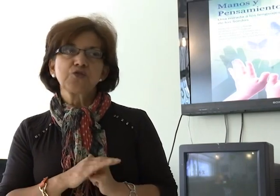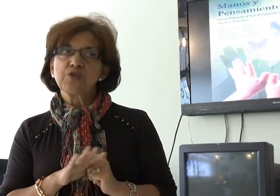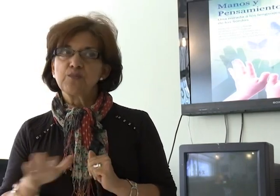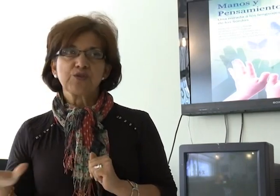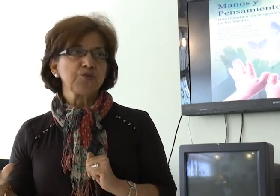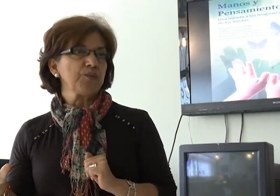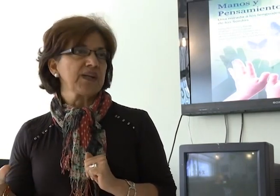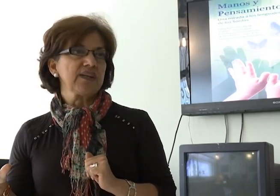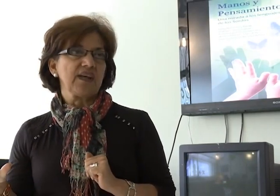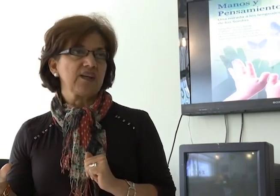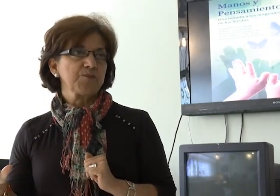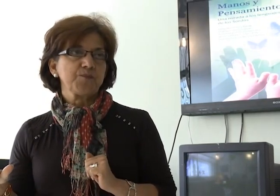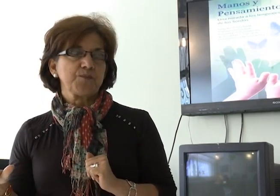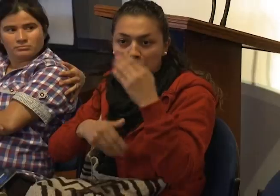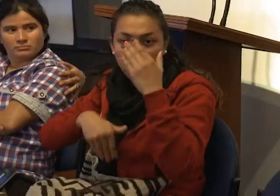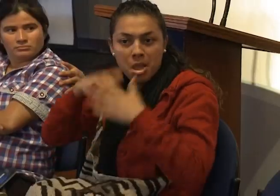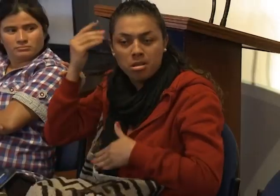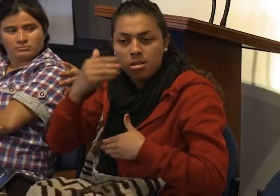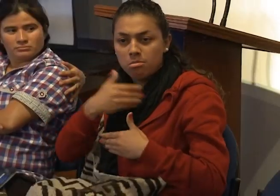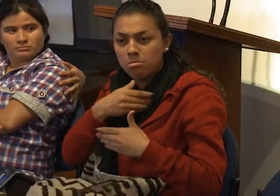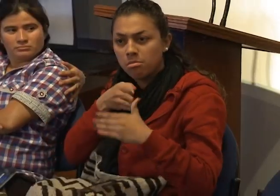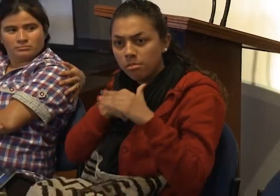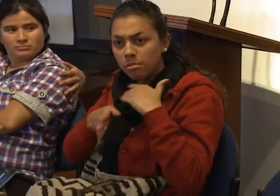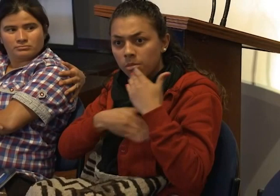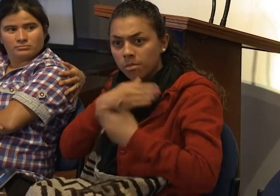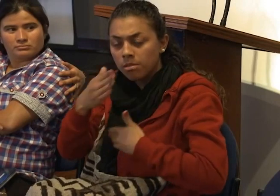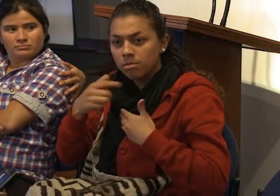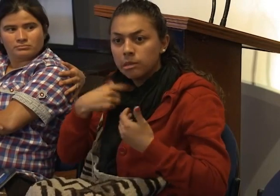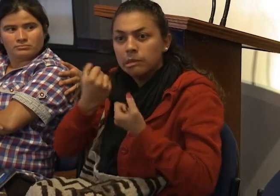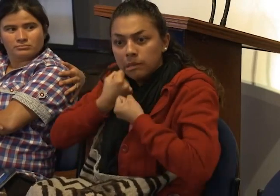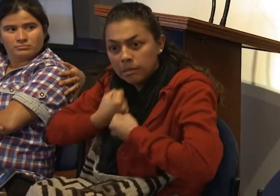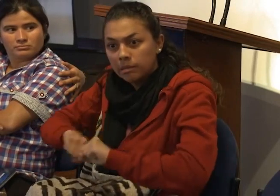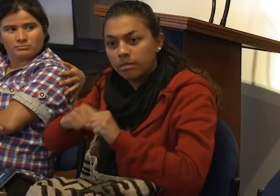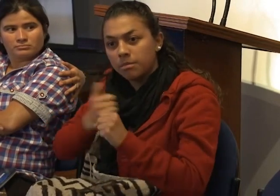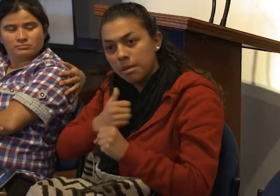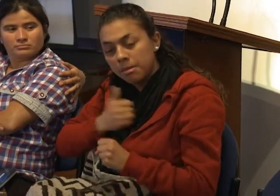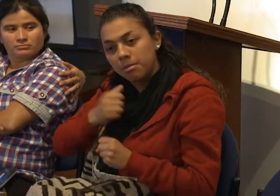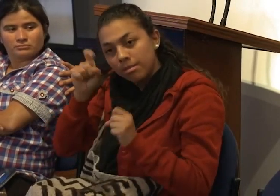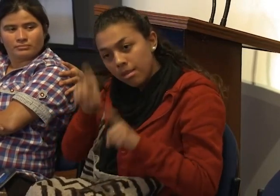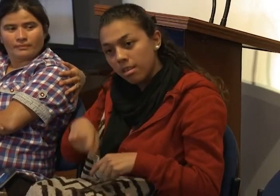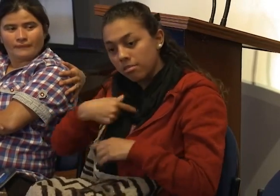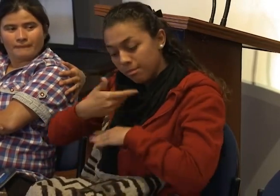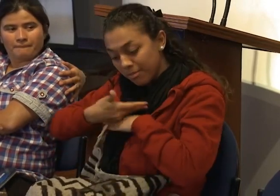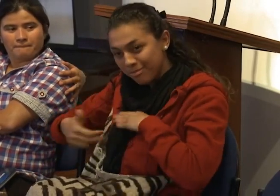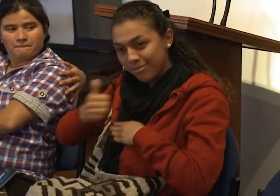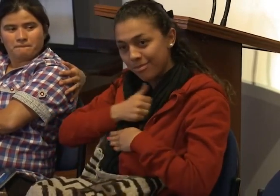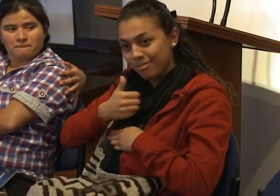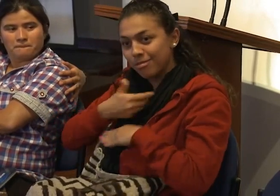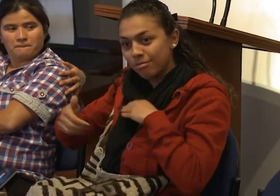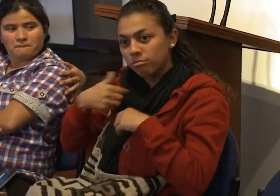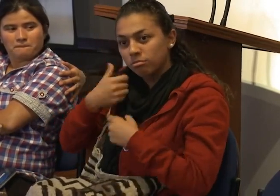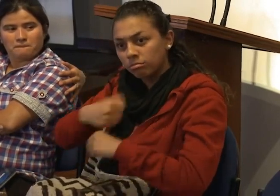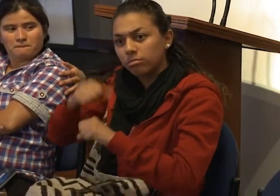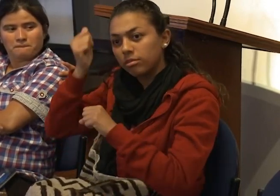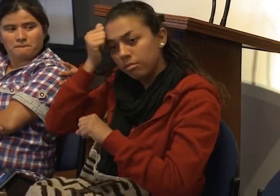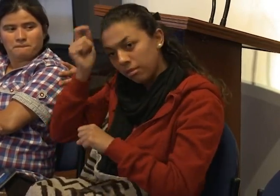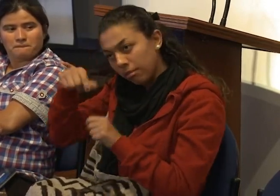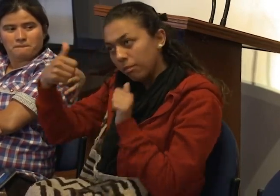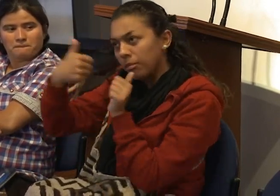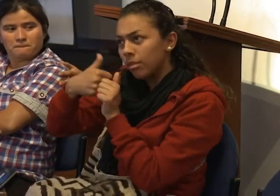tiempo estuvo marginada. Pero cuando llegué aquí a la universidad, el esfuerzo para mí fue mayor. Yo me exigía a mí misma, sí,